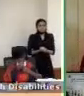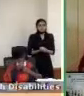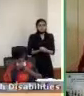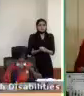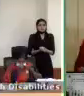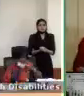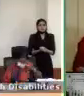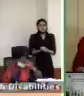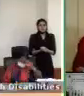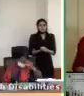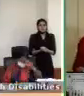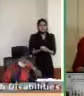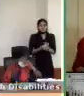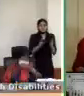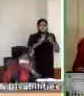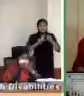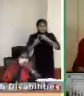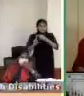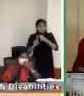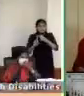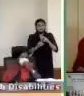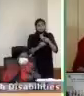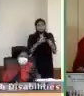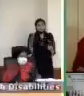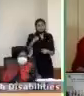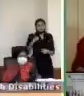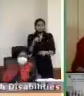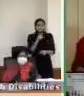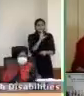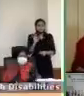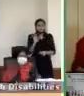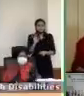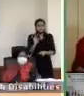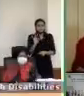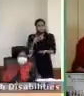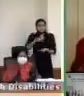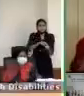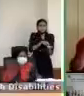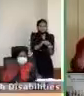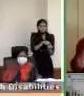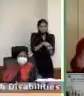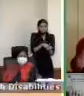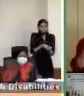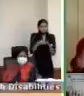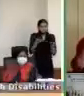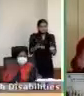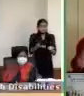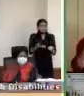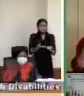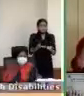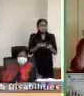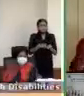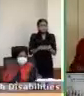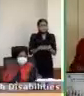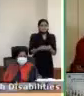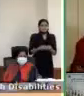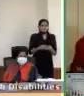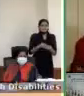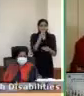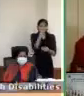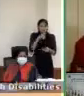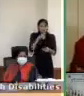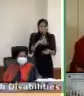सरकार तथा नॉर्थ ईस्ट इंडिया फैशन वीक की संयुक्त प्रस्तुति। विशेष योग्य जन का